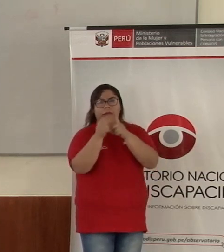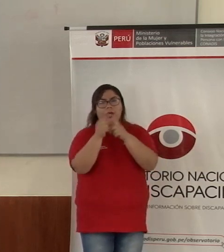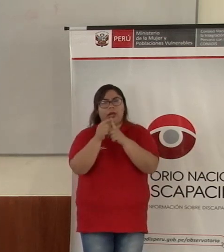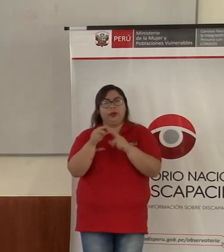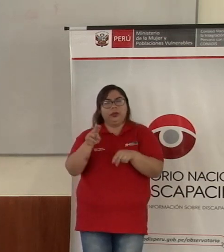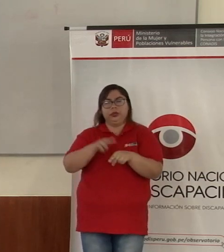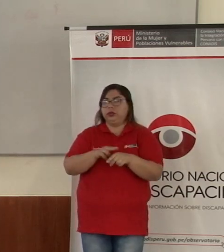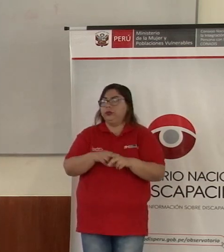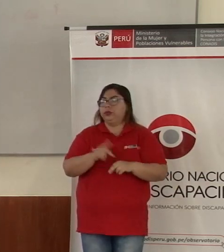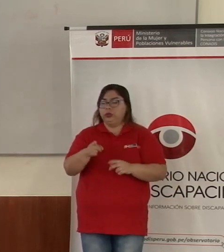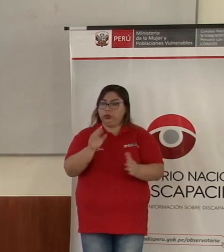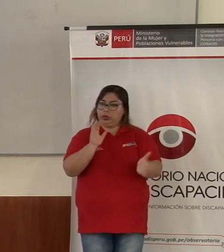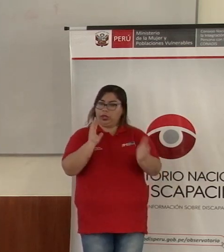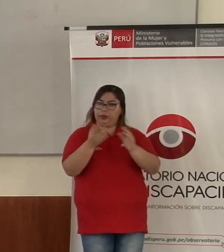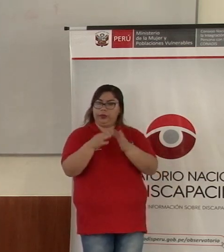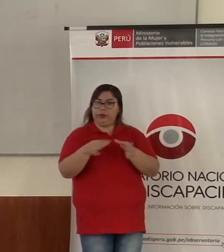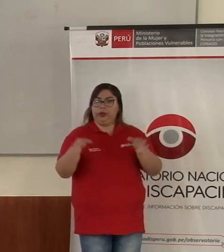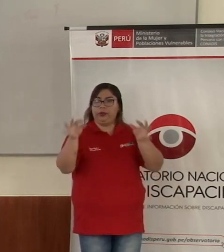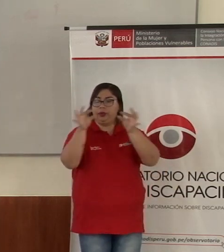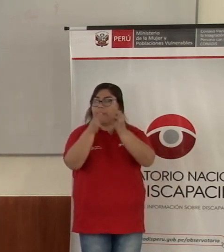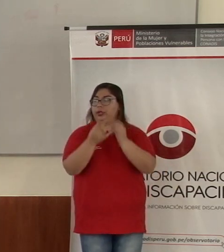muy importante.